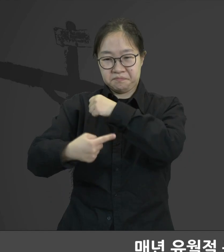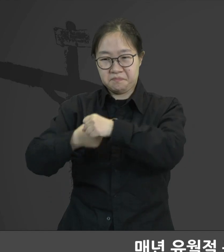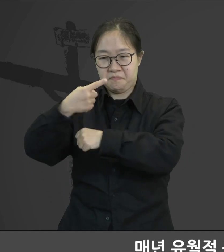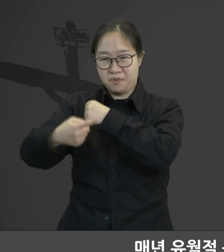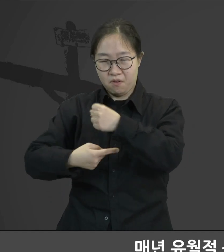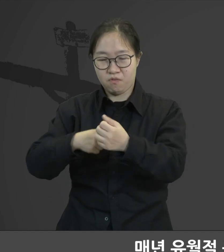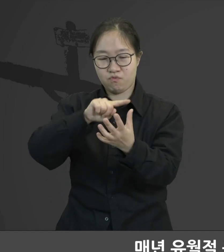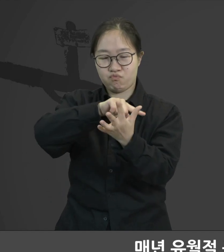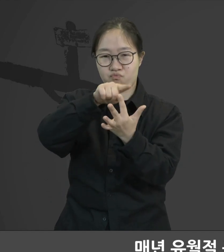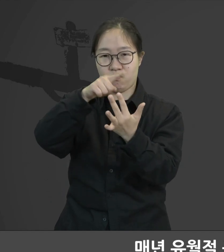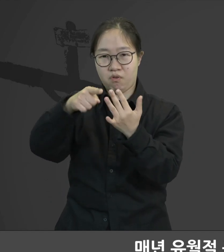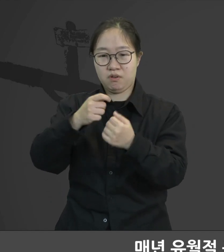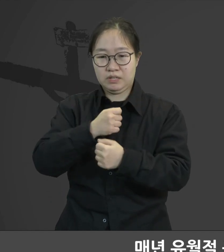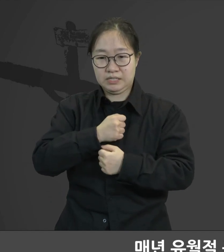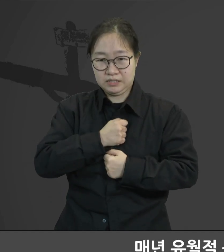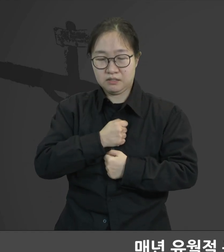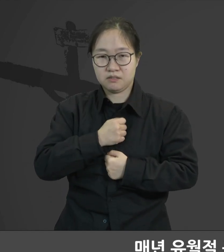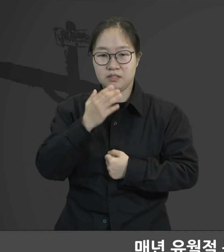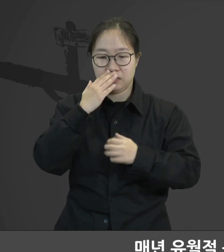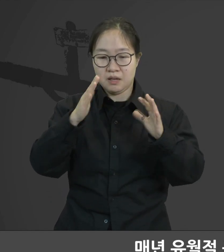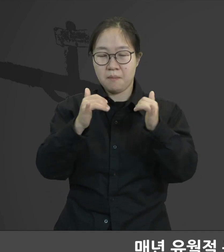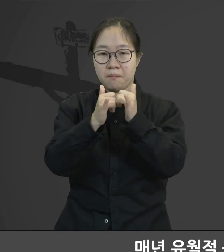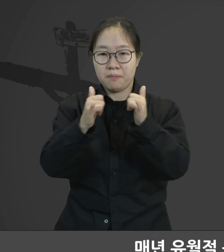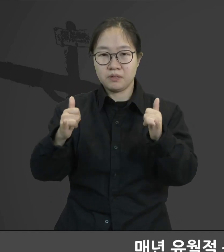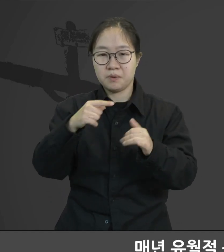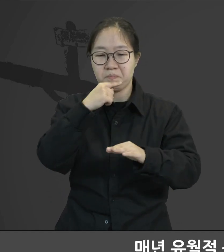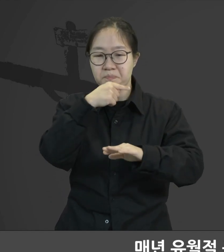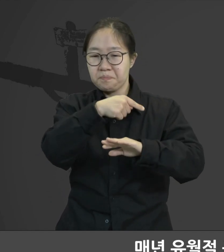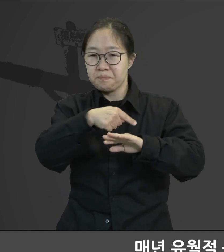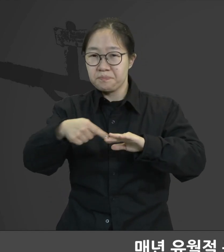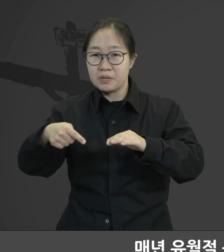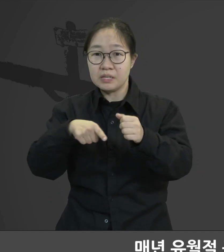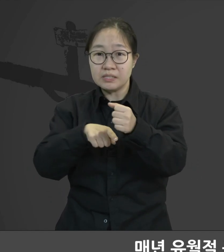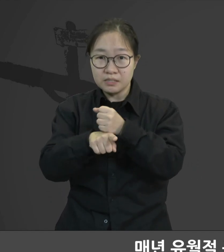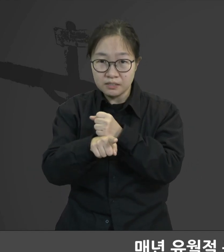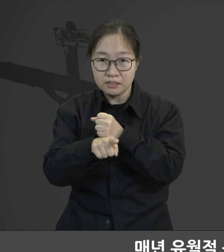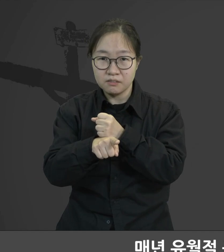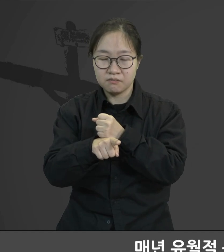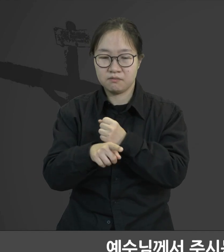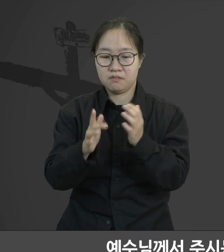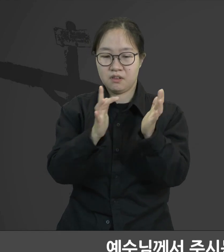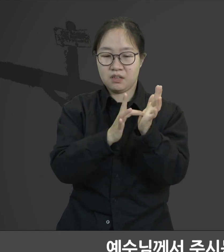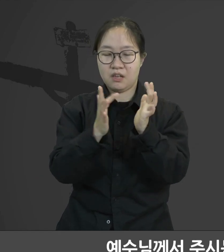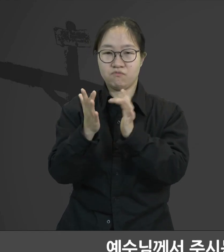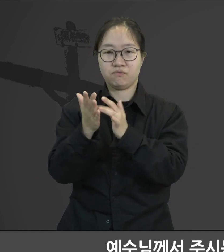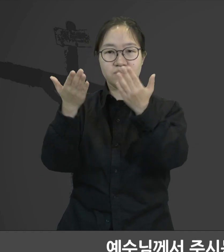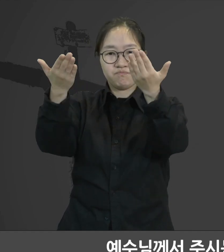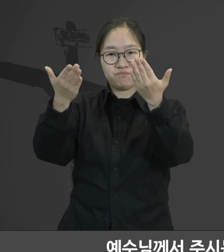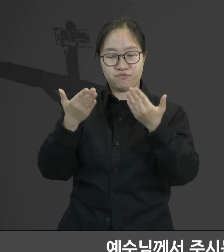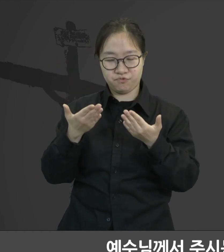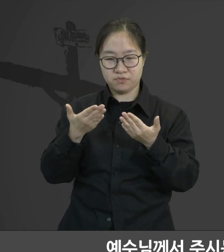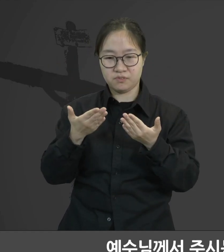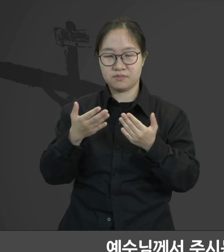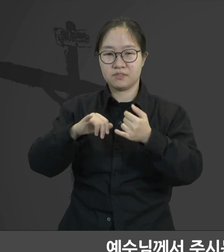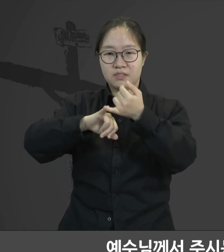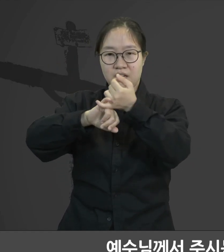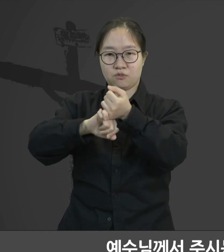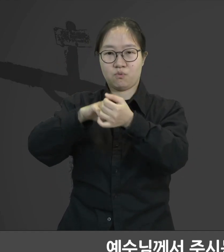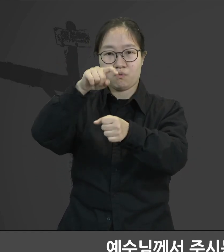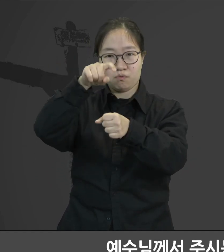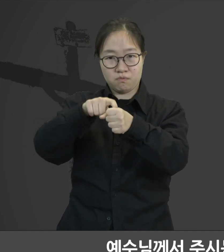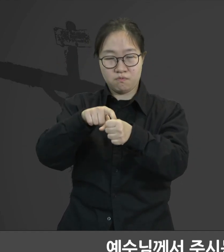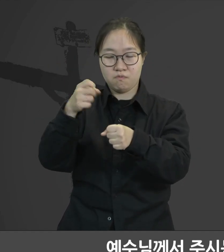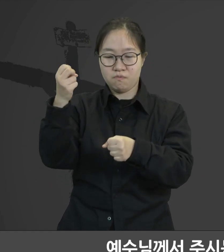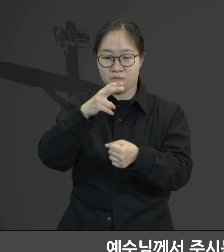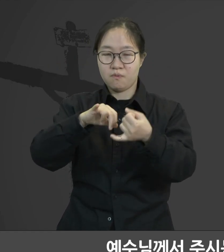매년 유월절 규례를 지키는 것이 이스라엘이 언약 공동체라는 것을 보여줬다면 예수님께서 주시는 새